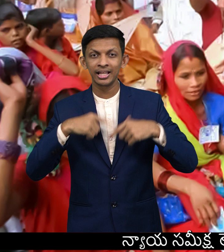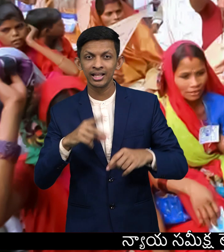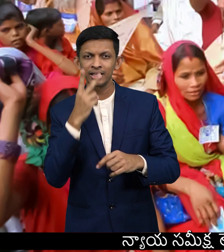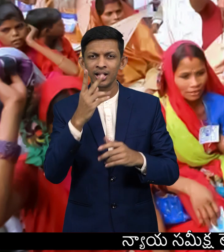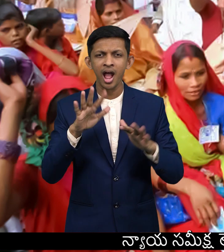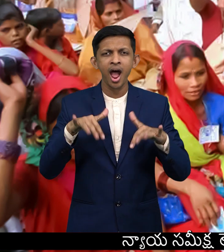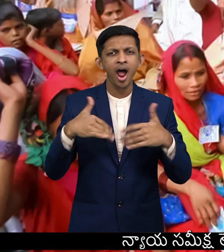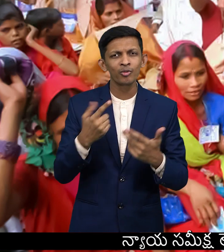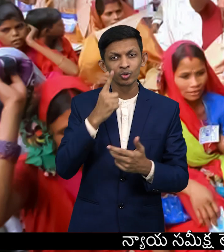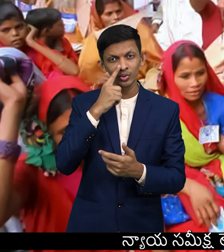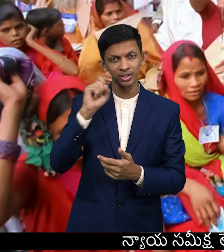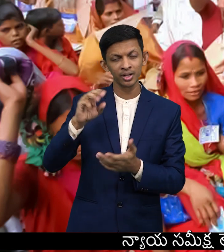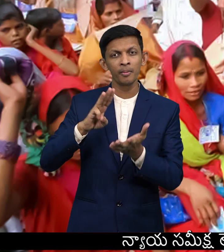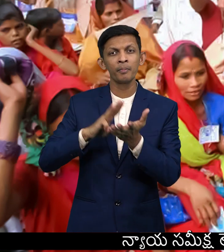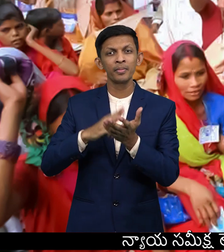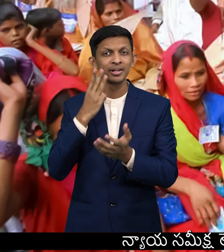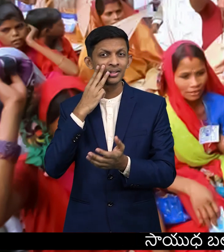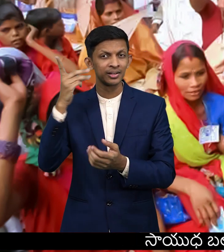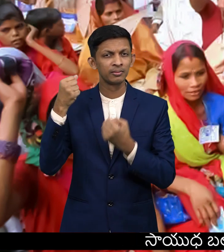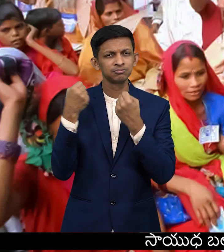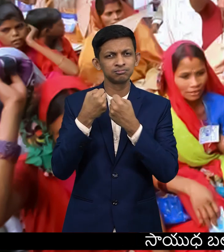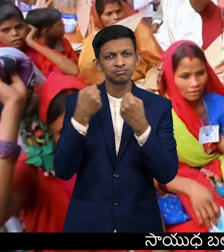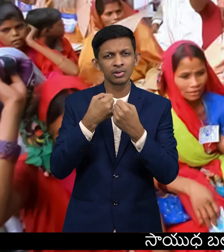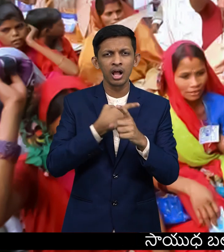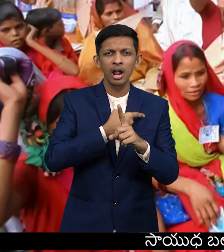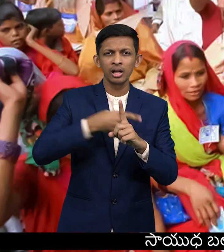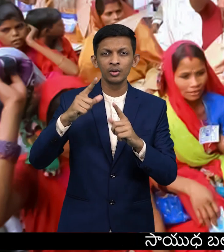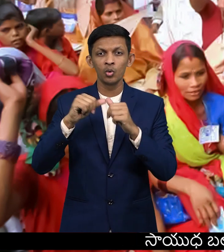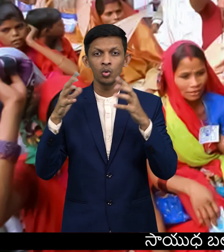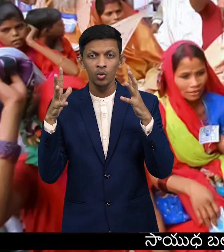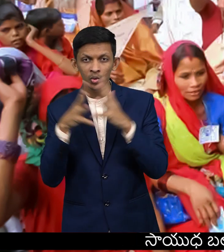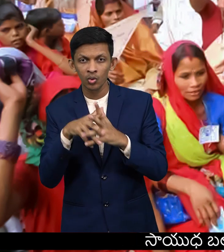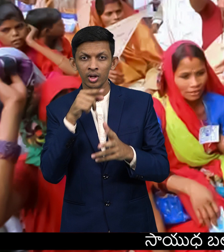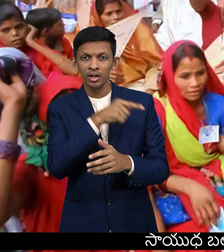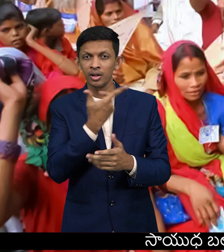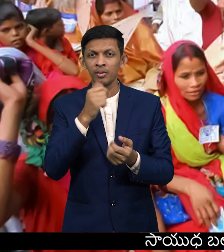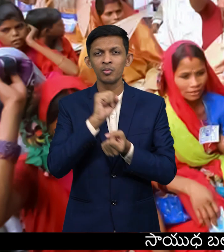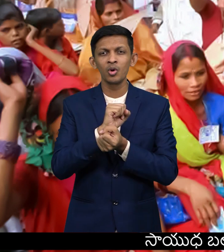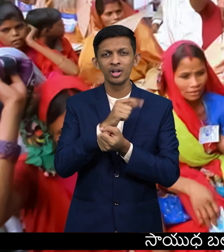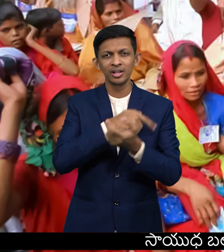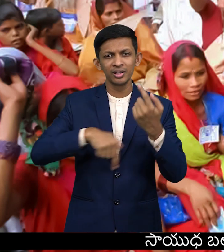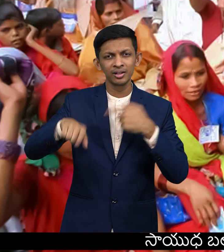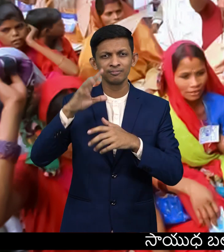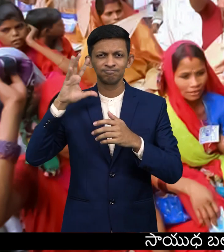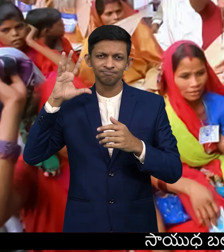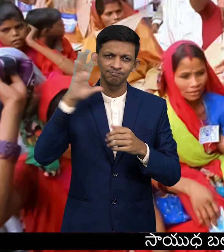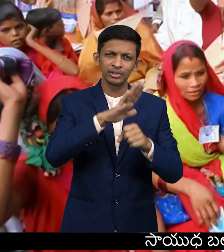న్యాయ సమీక్ష లేకుండా ప్రజలను అణచివేయటానికి సాయుధ బలగాలను అనుమతించే